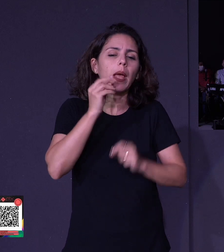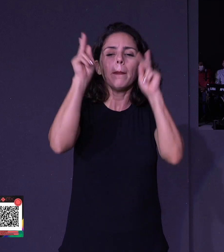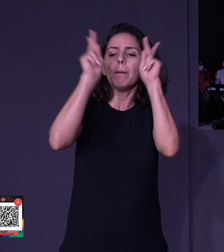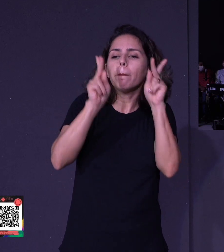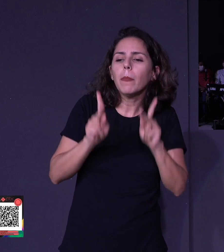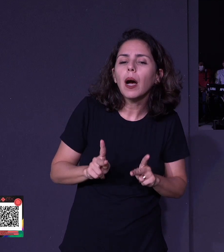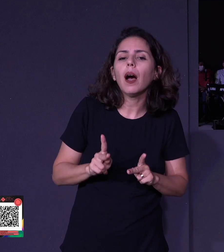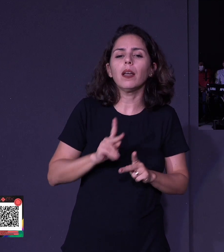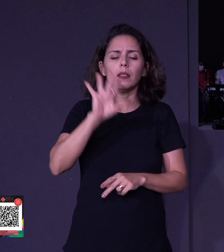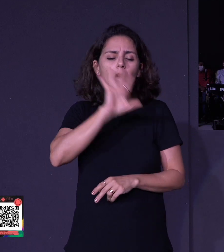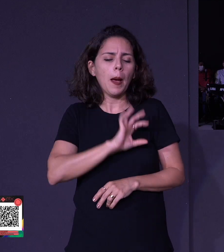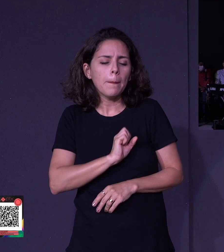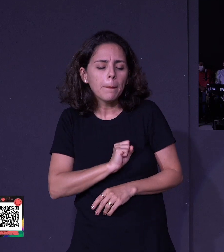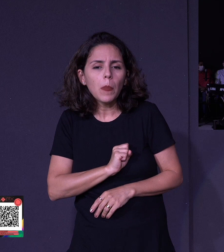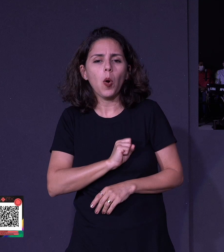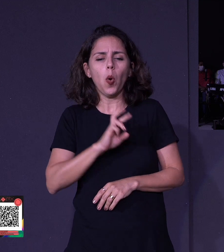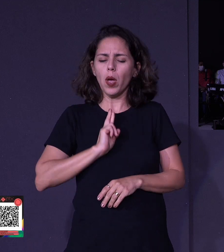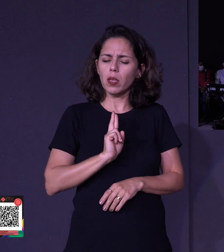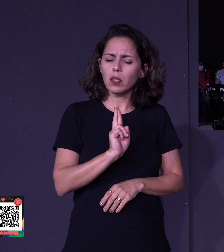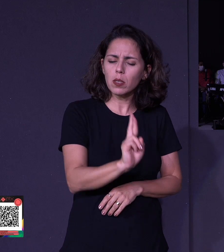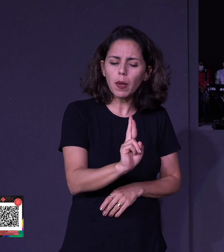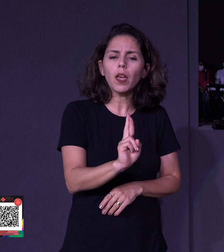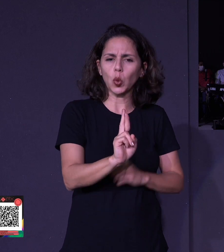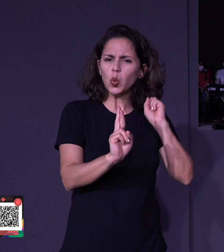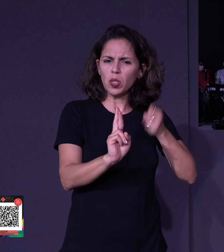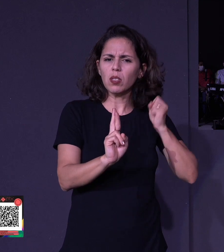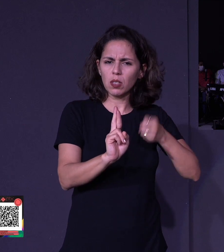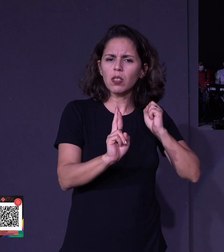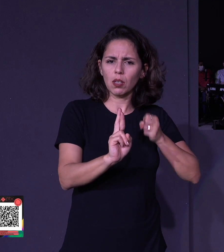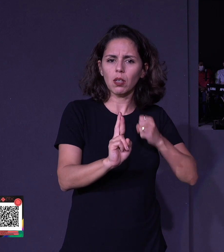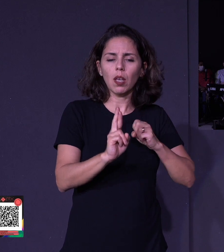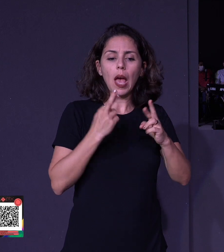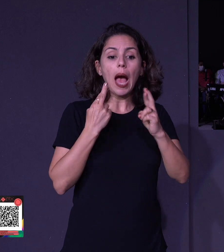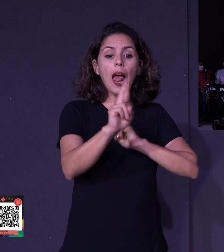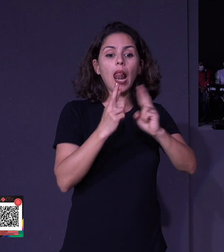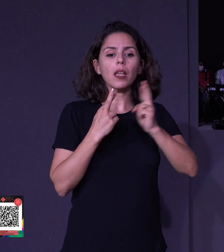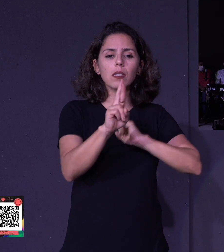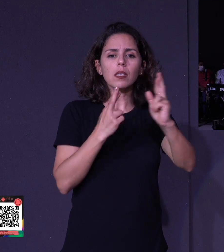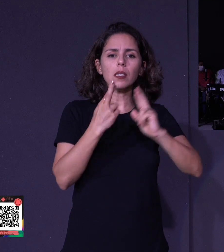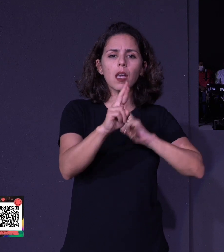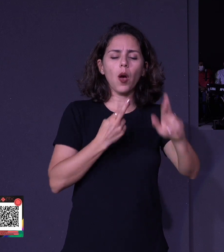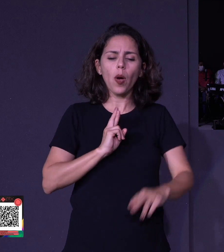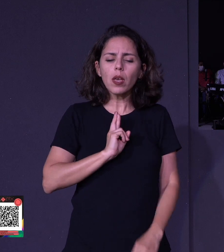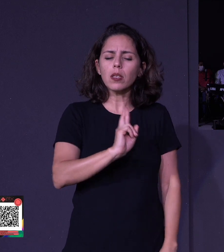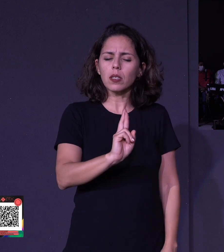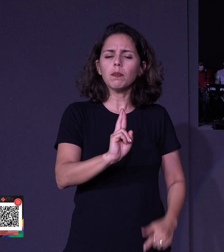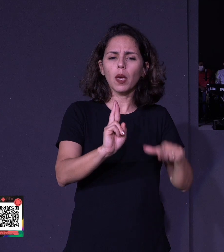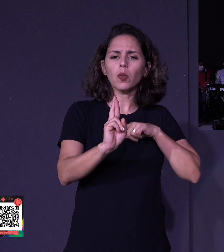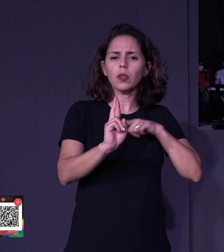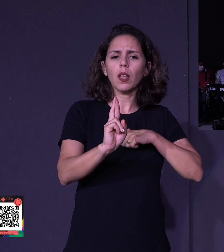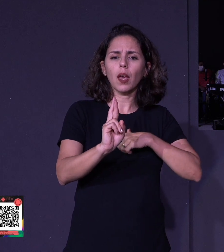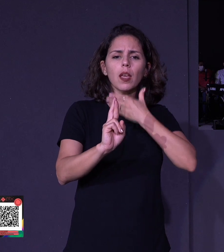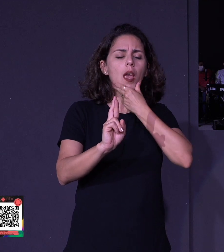nosso amor, o nosso respeito, sim. A relação é respeitosa, de pai para filho, de